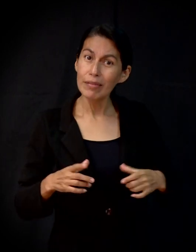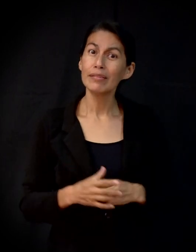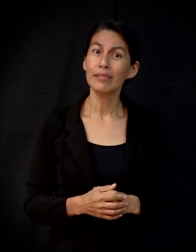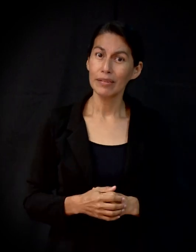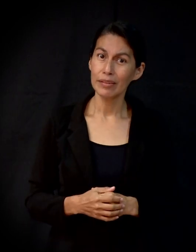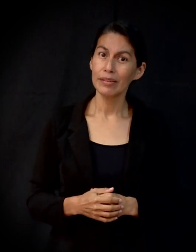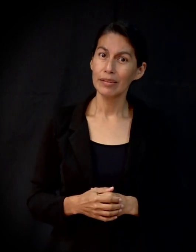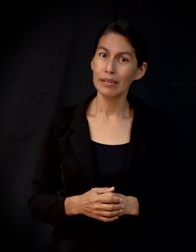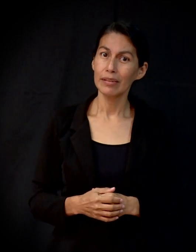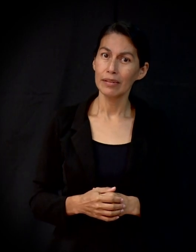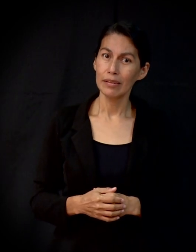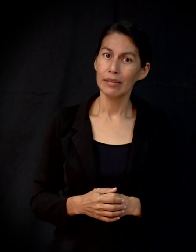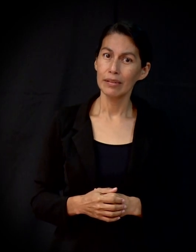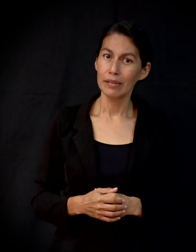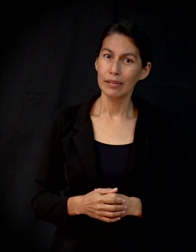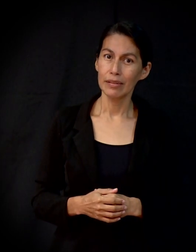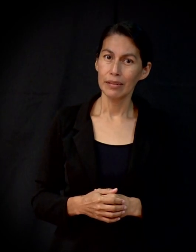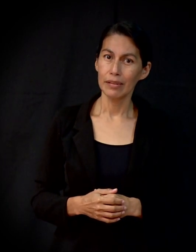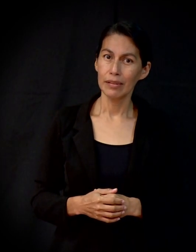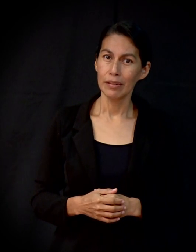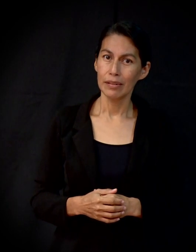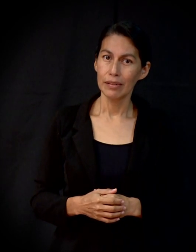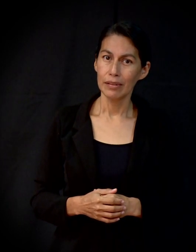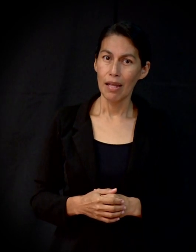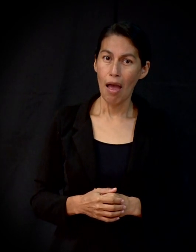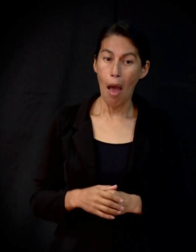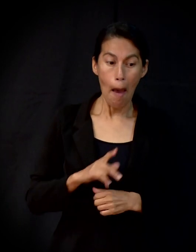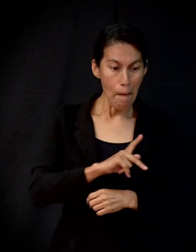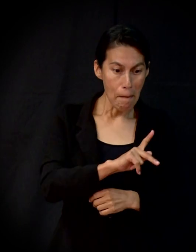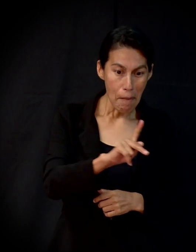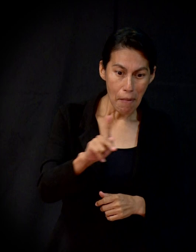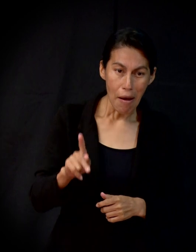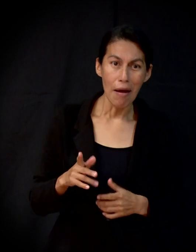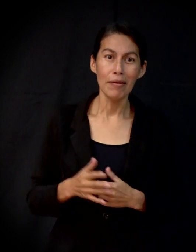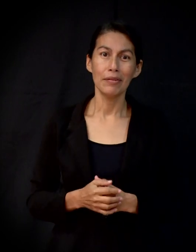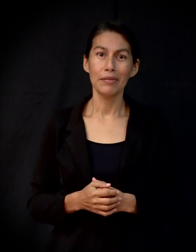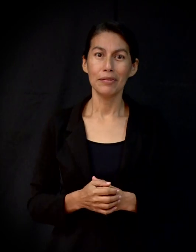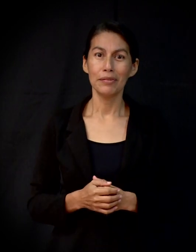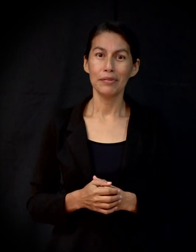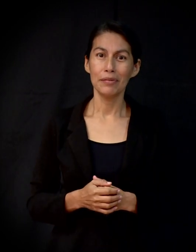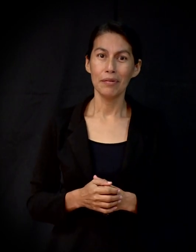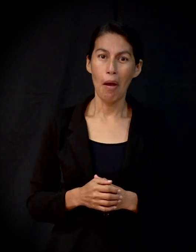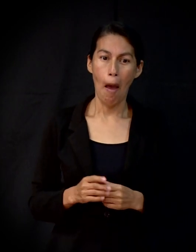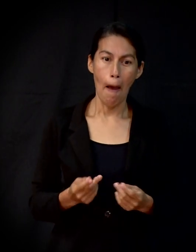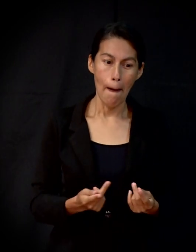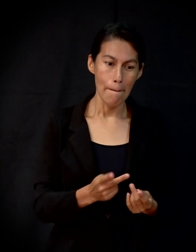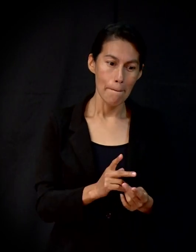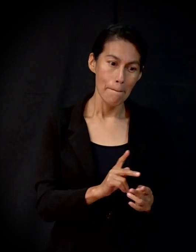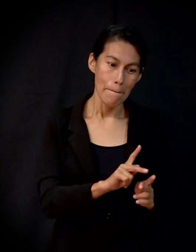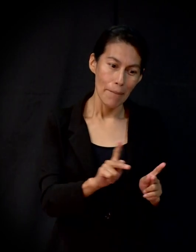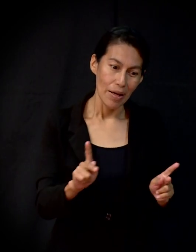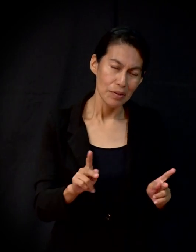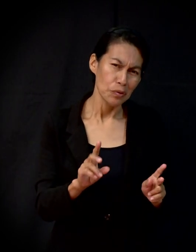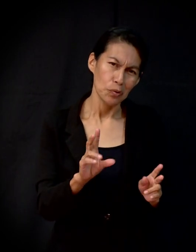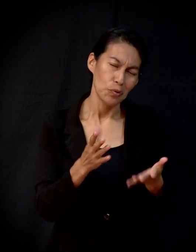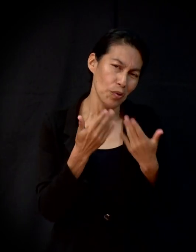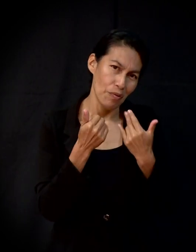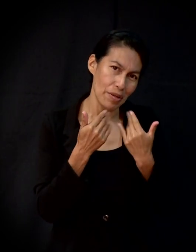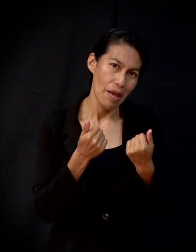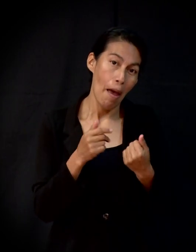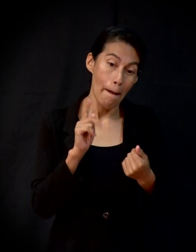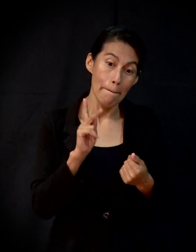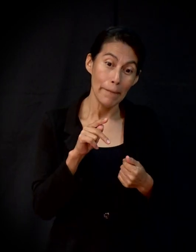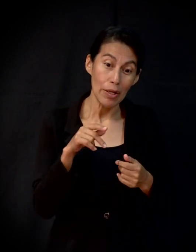tanto. Era mayor parte de la casa. Tenía patio, pero no tenía casa porque era